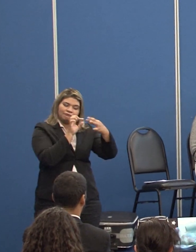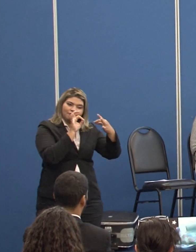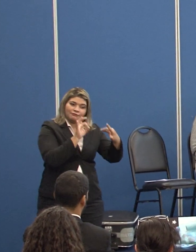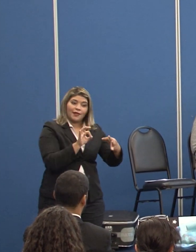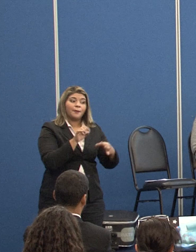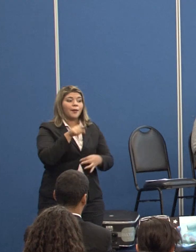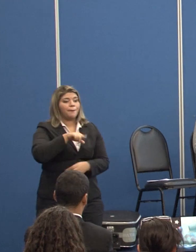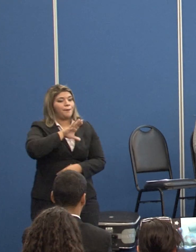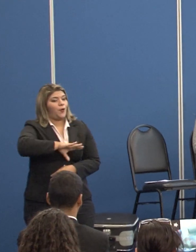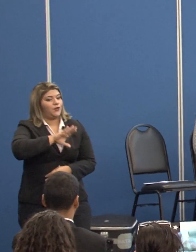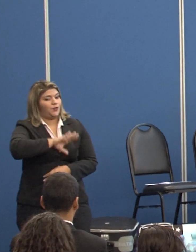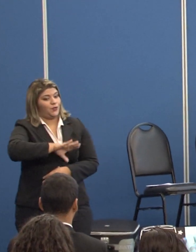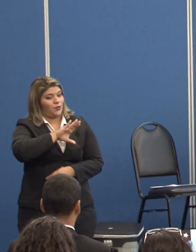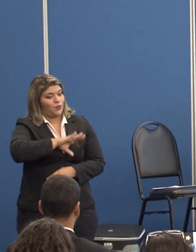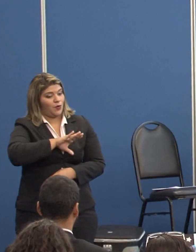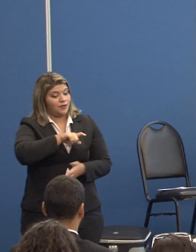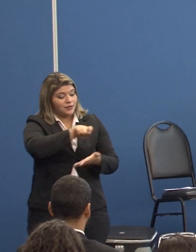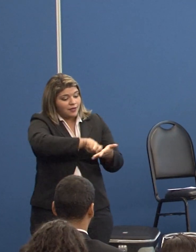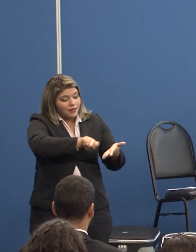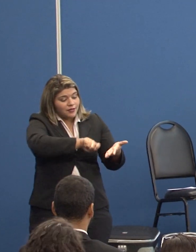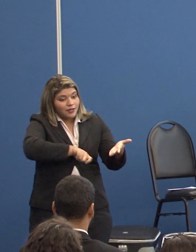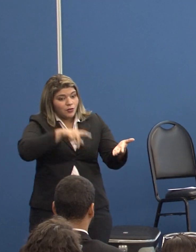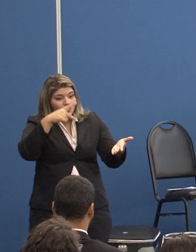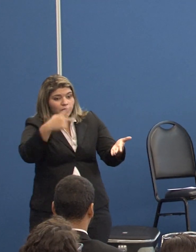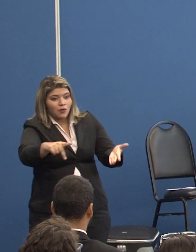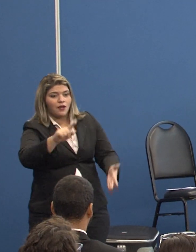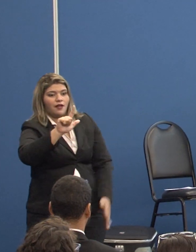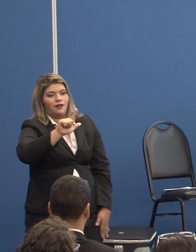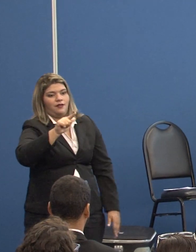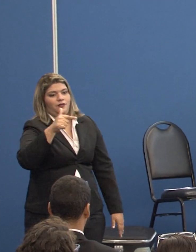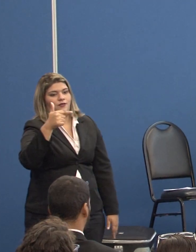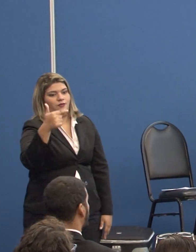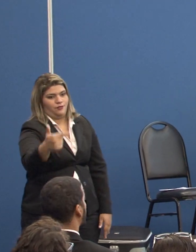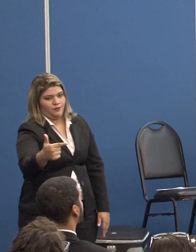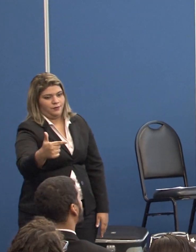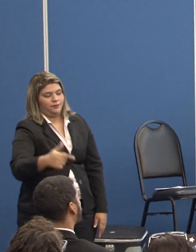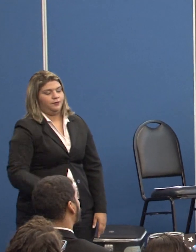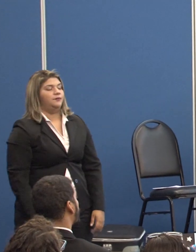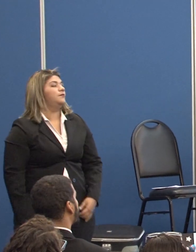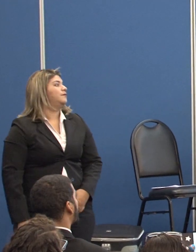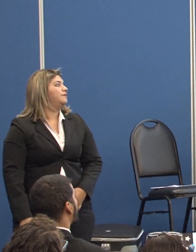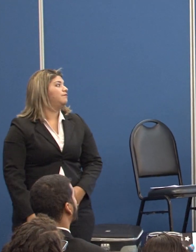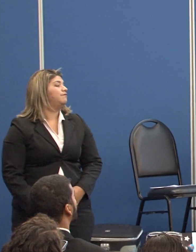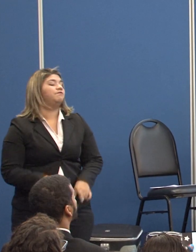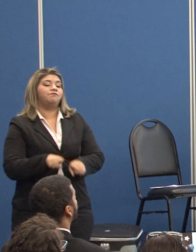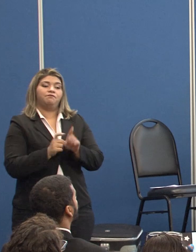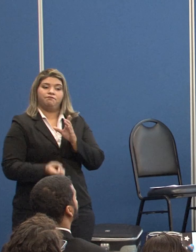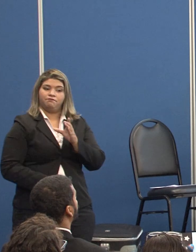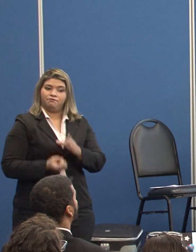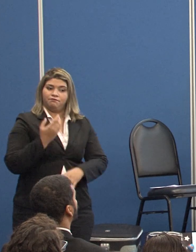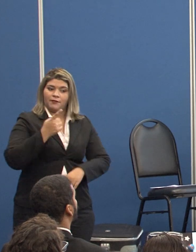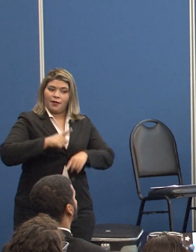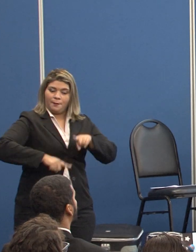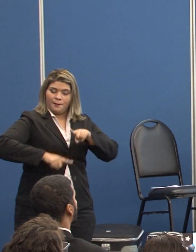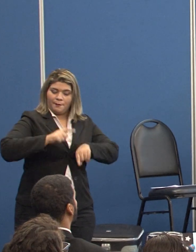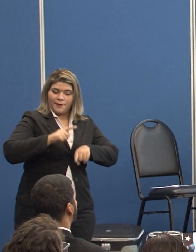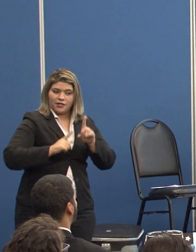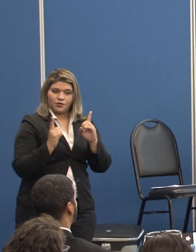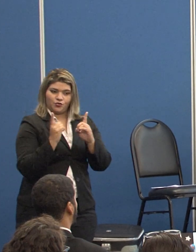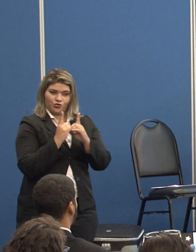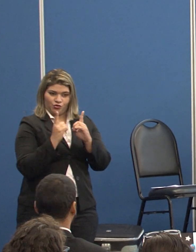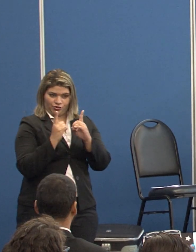de português escrito como segunda língua. Produzir materiais didáticos a partir do campo de